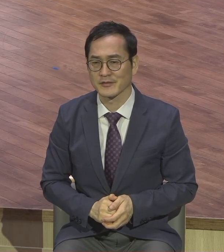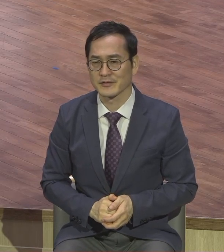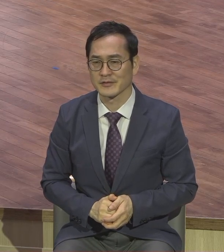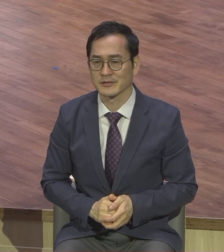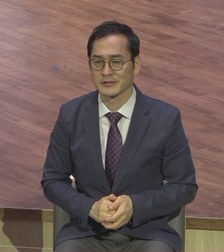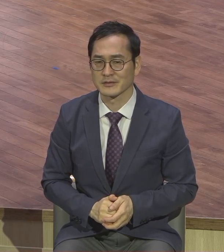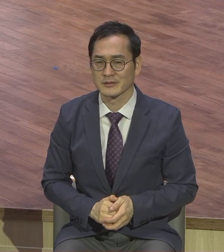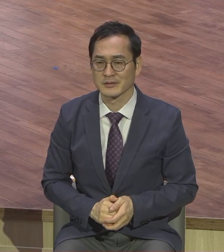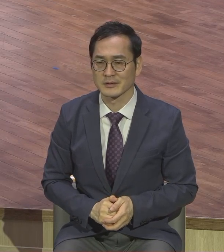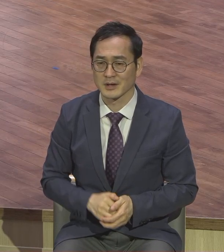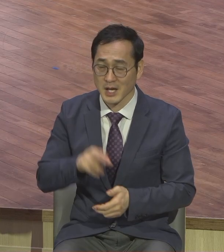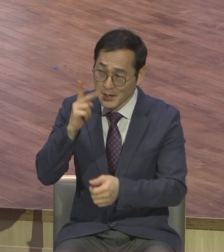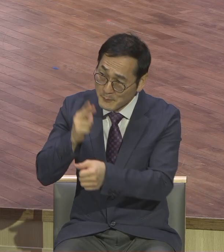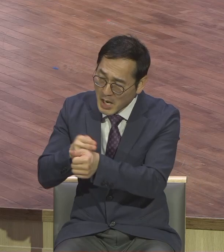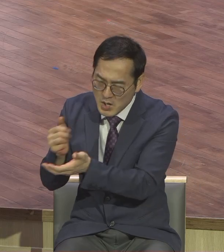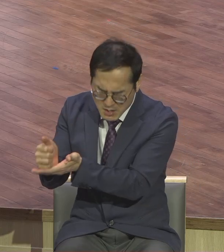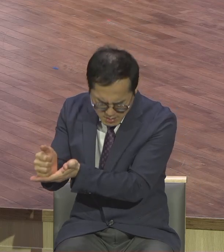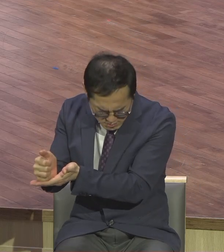유지했었습니다.